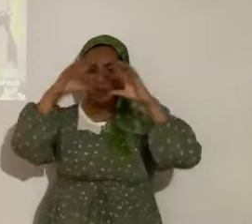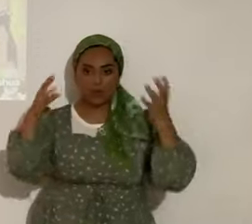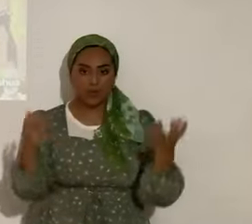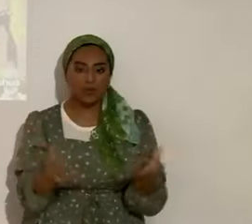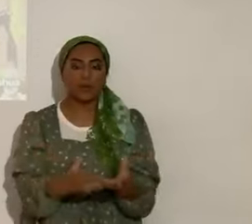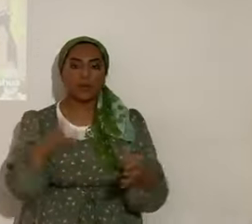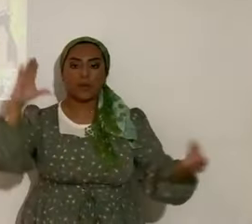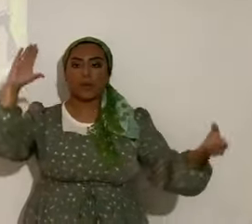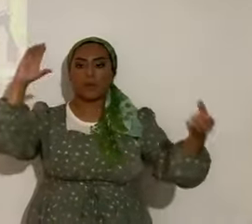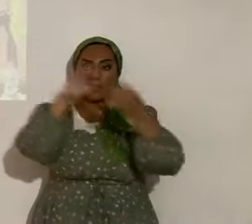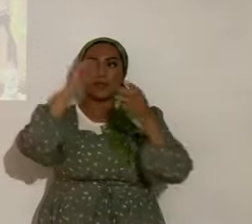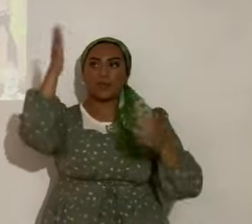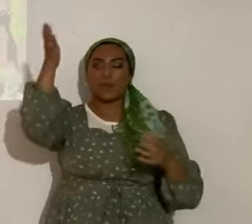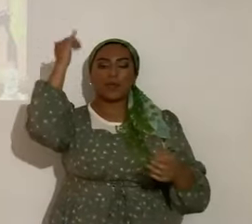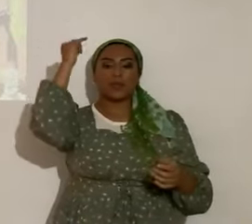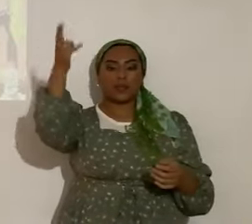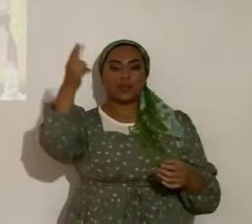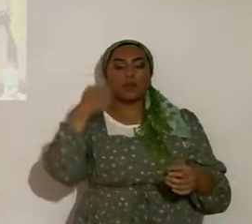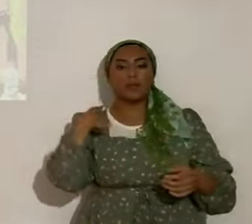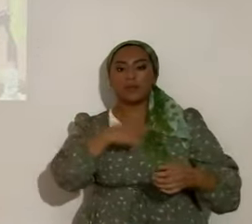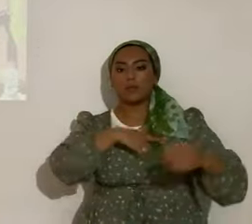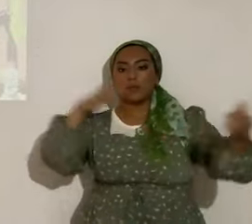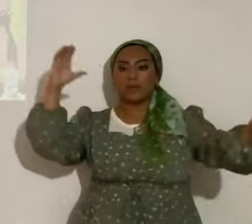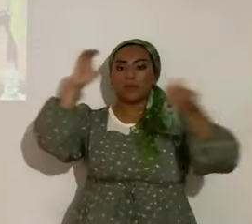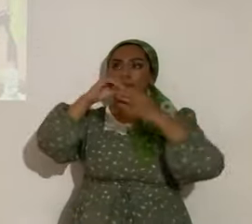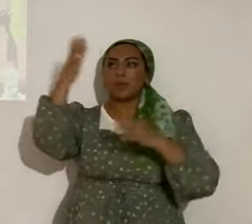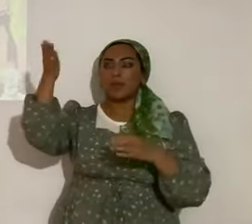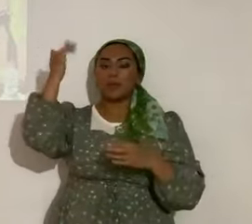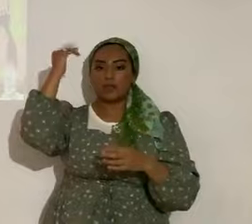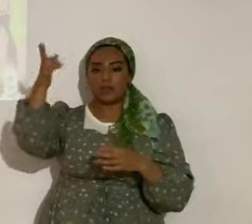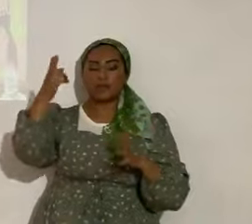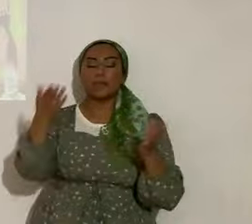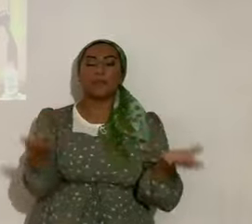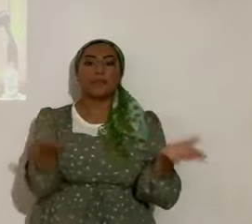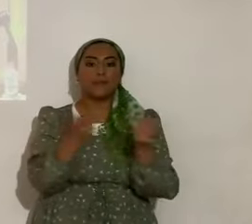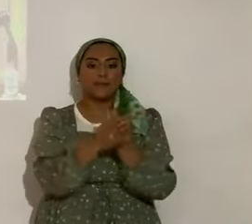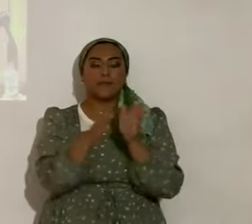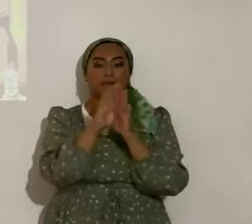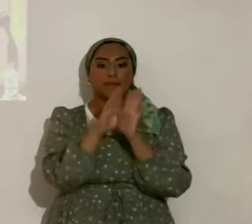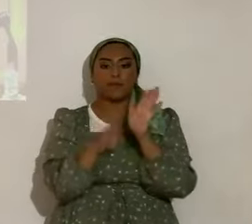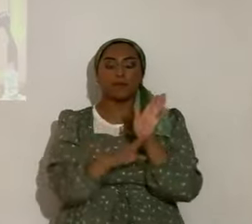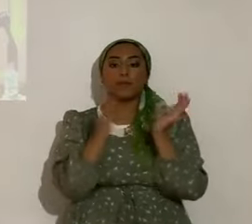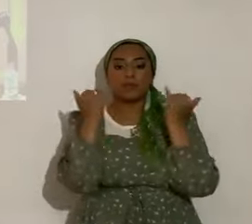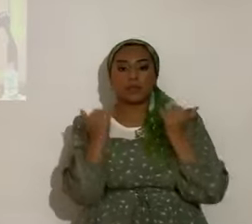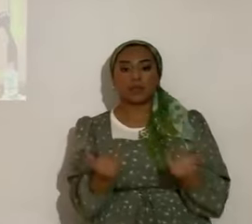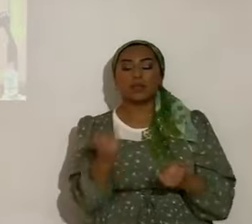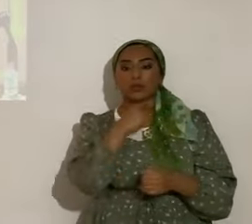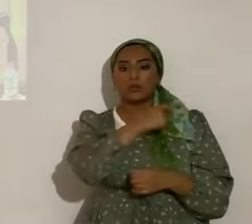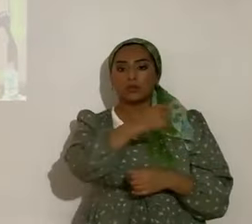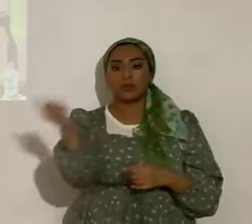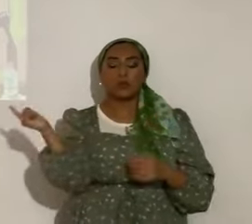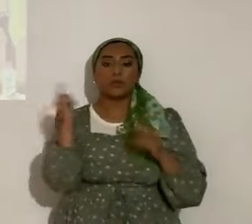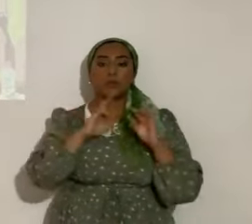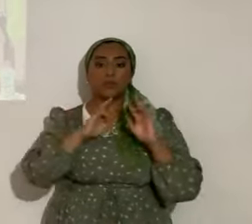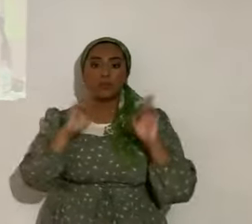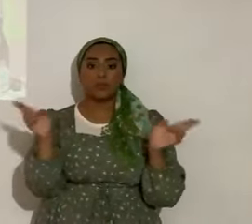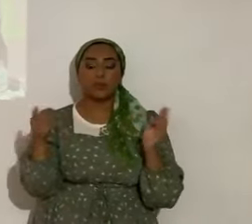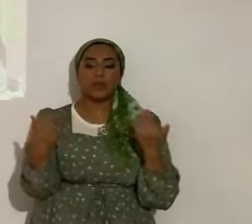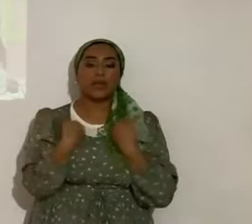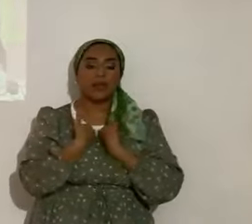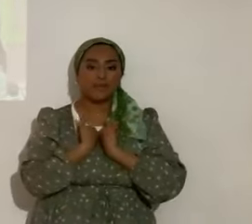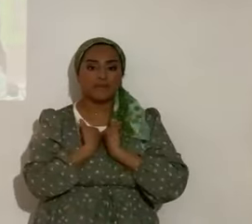él habitan es de Yahweh, somos de Yahweh. Cierra tu Tanakh, ahora tienes ahí ya, amado hermano, amada